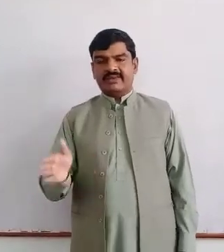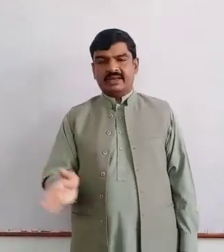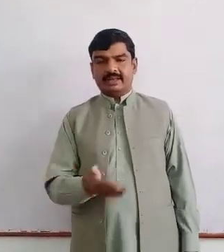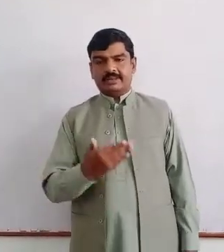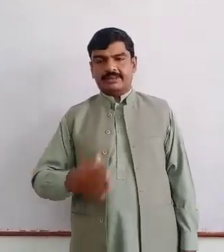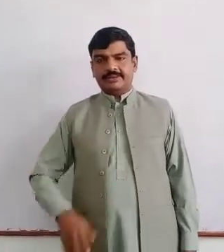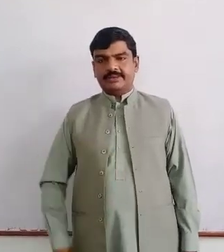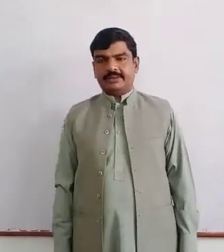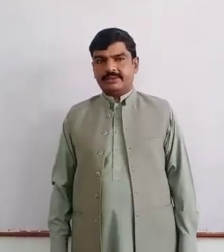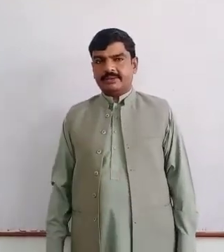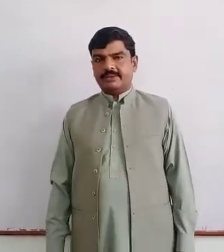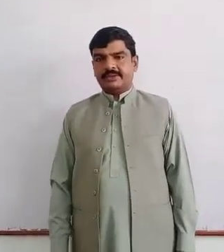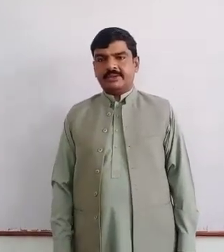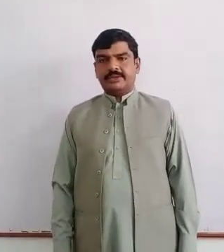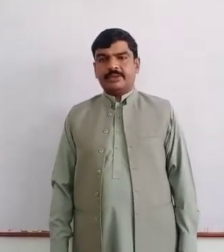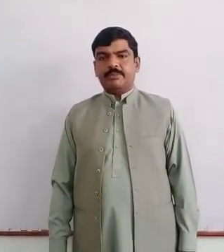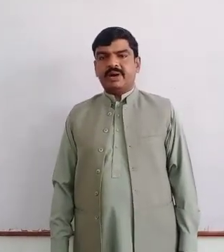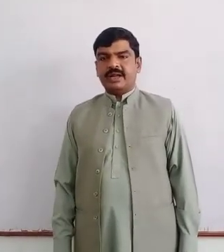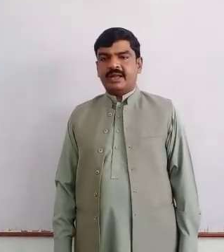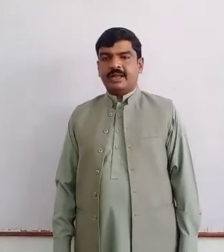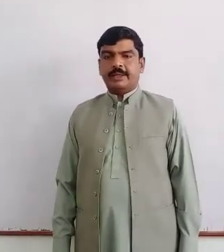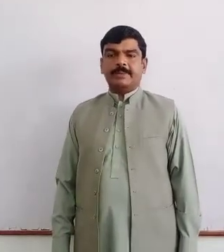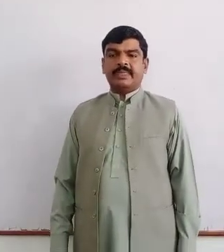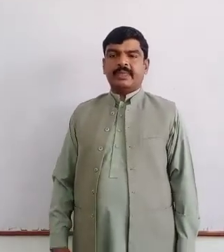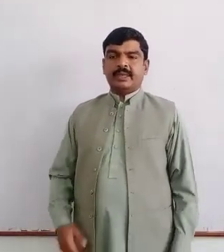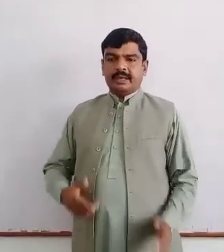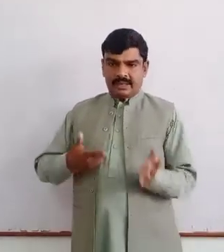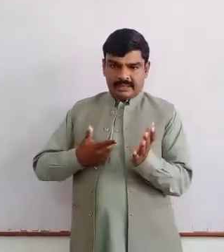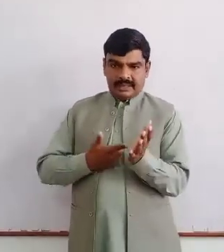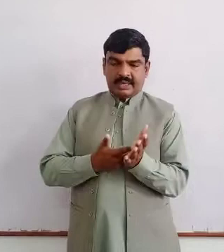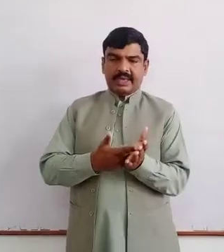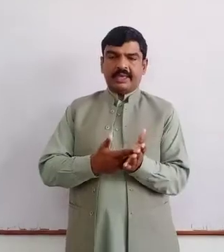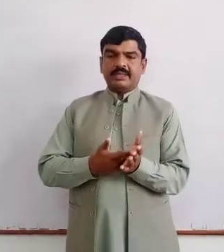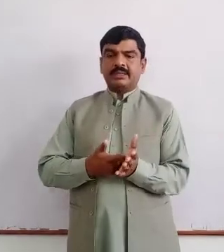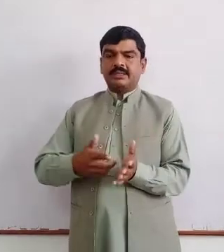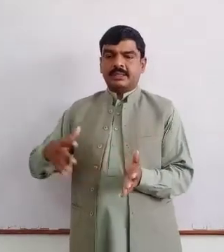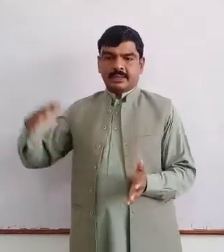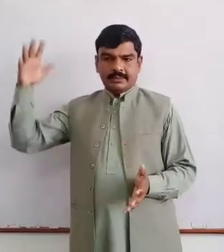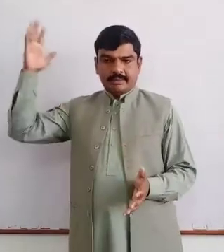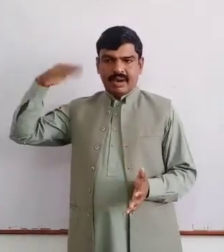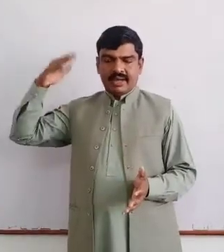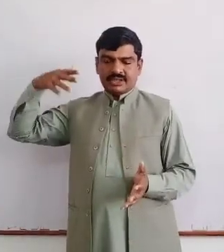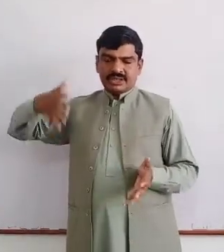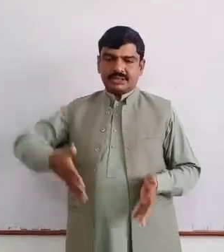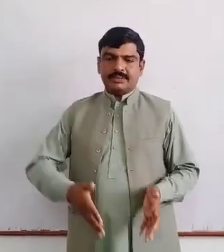वाली। बारानी, बारानी, खेत, बारिश,